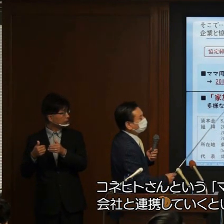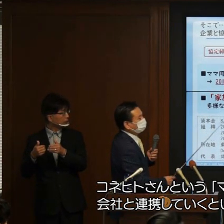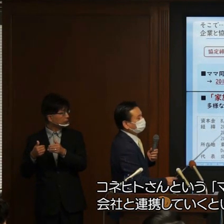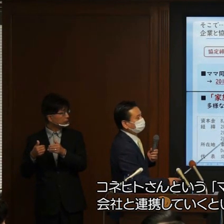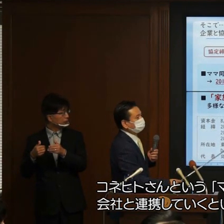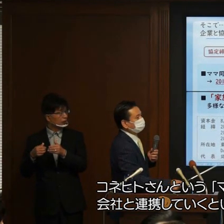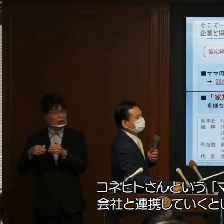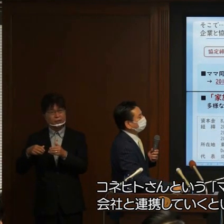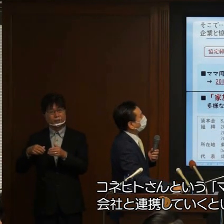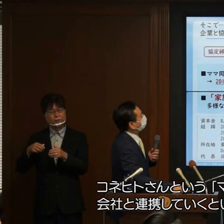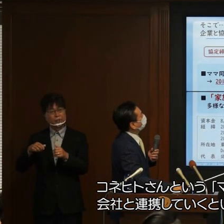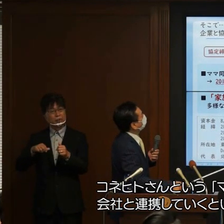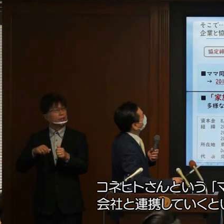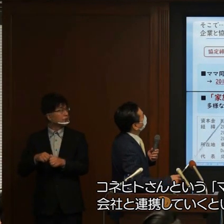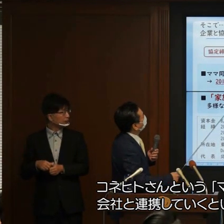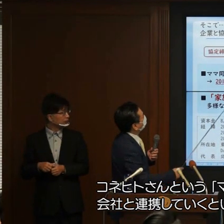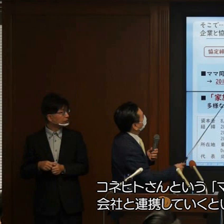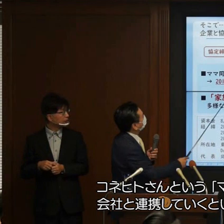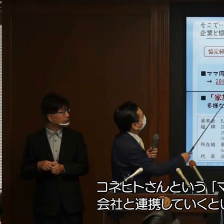ママリという、